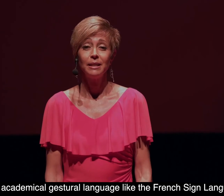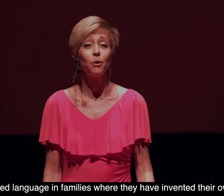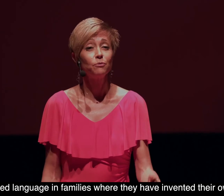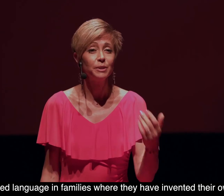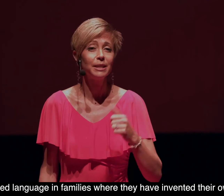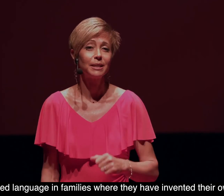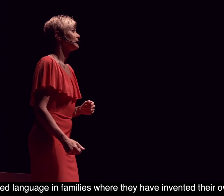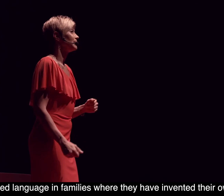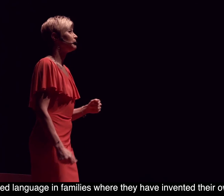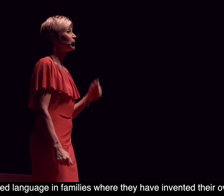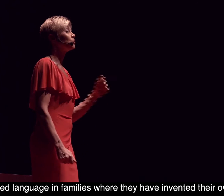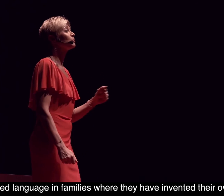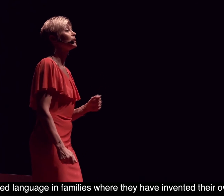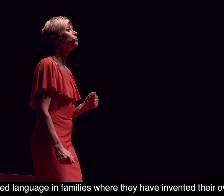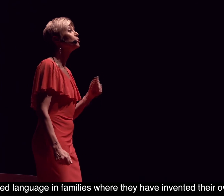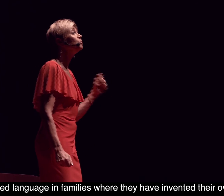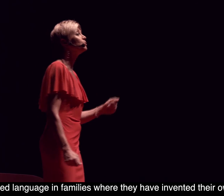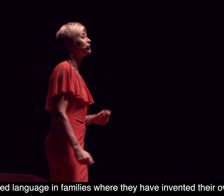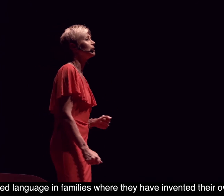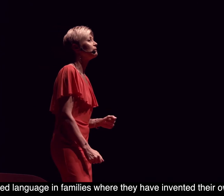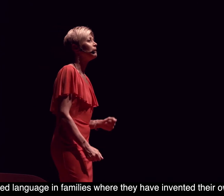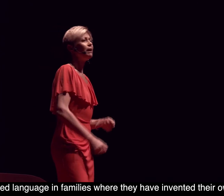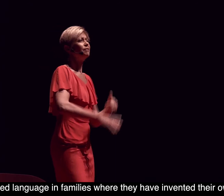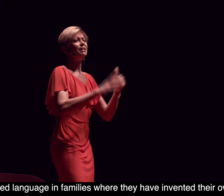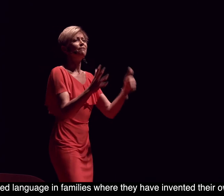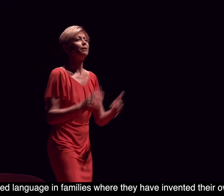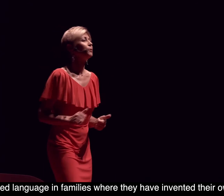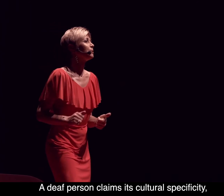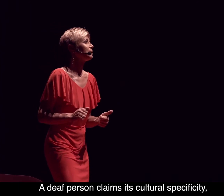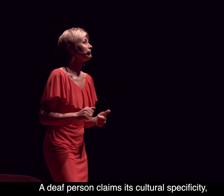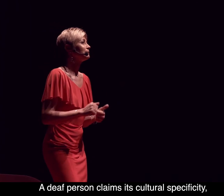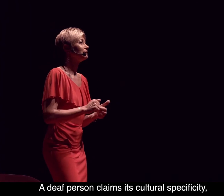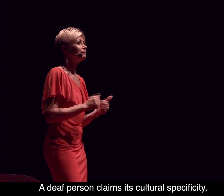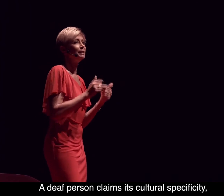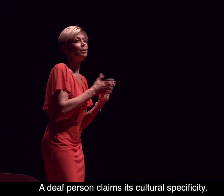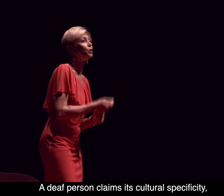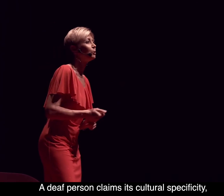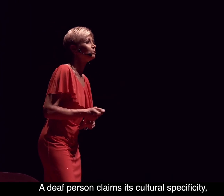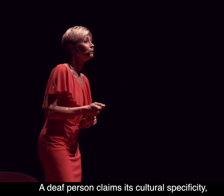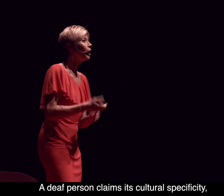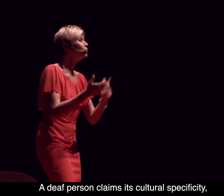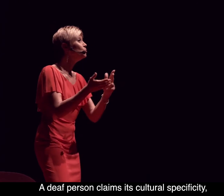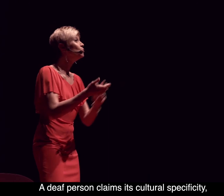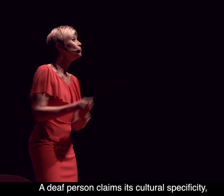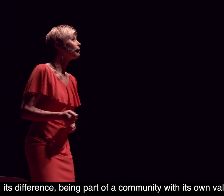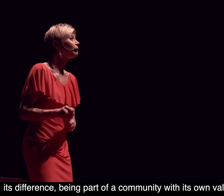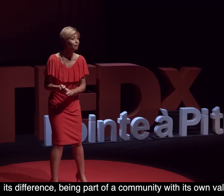Ils revendiquent l'appartenance à une communauté, avec des valeurs, des codes, un humour,